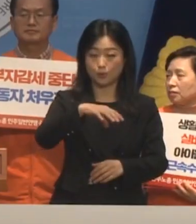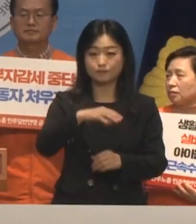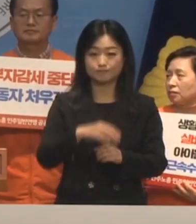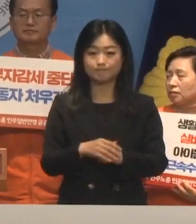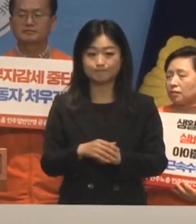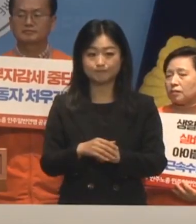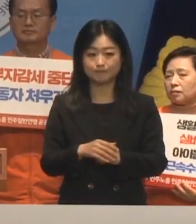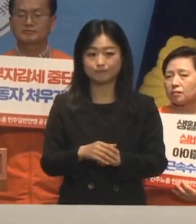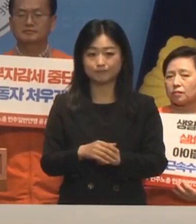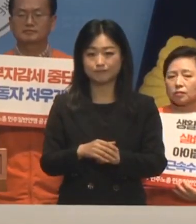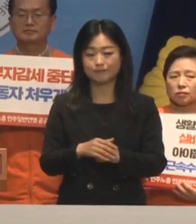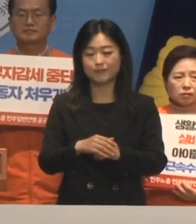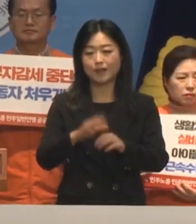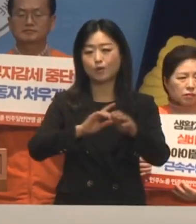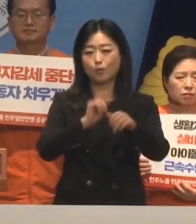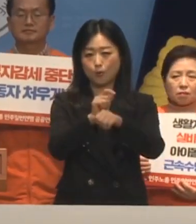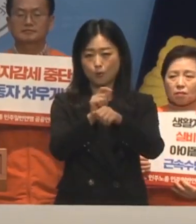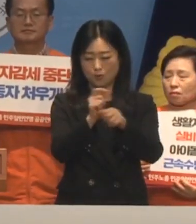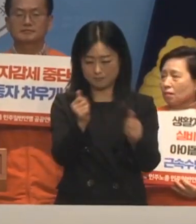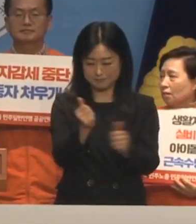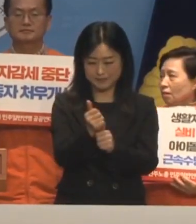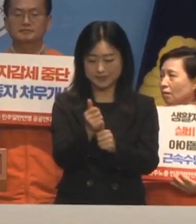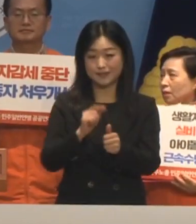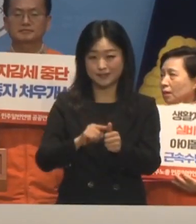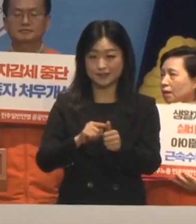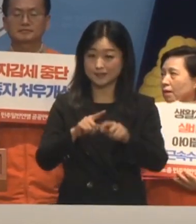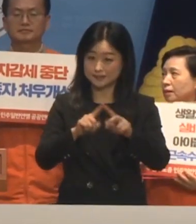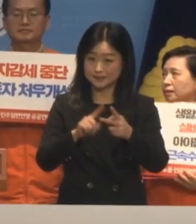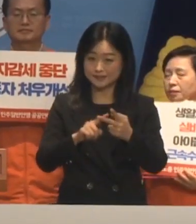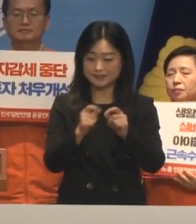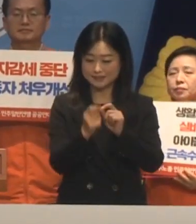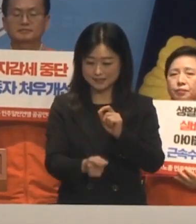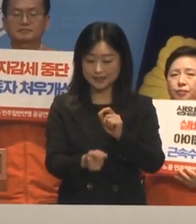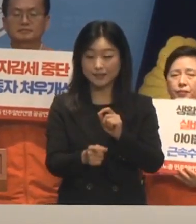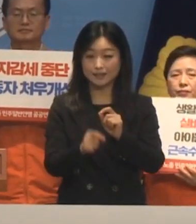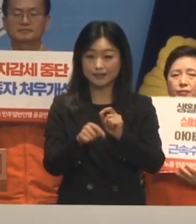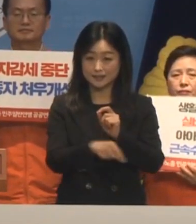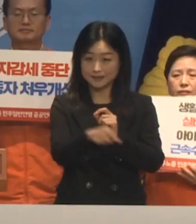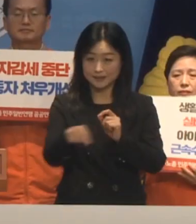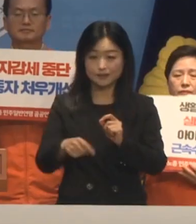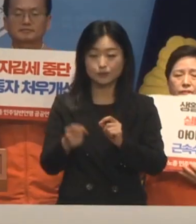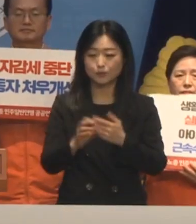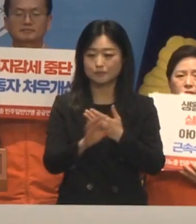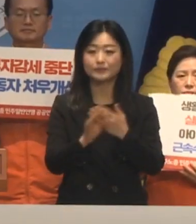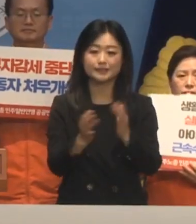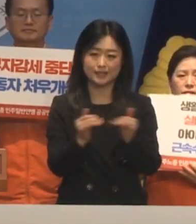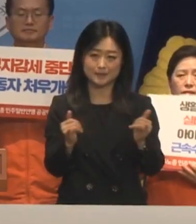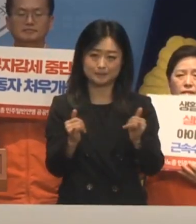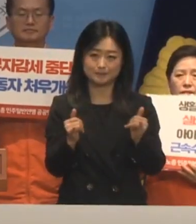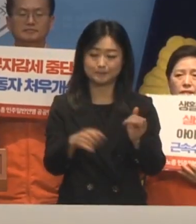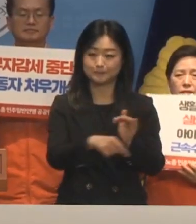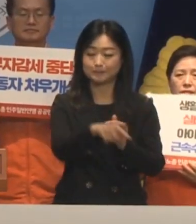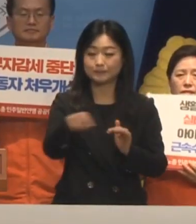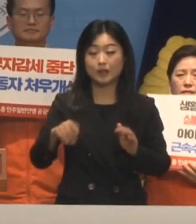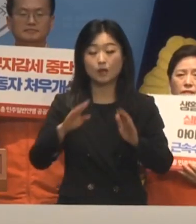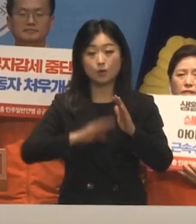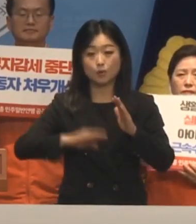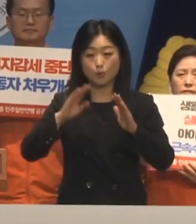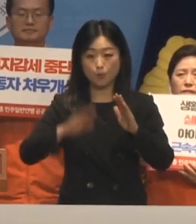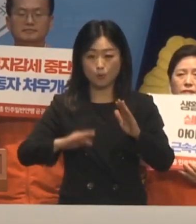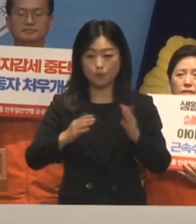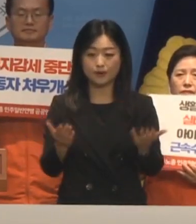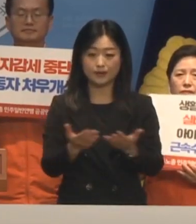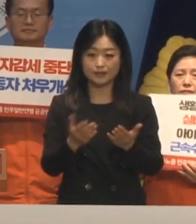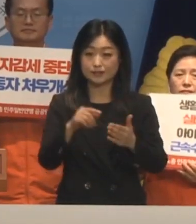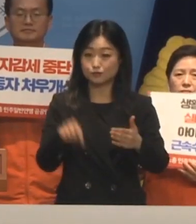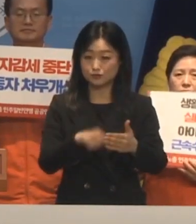공무직 노동자들과 공공부문 자회사 노동자들 그리고 비정규직 노동자들입니다. 정부가 공공부문